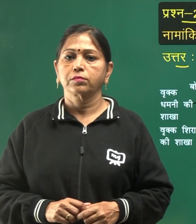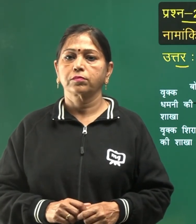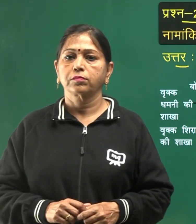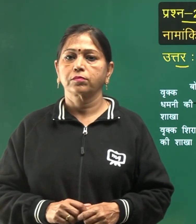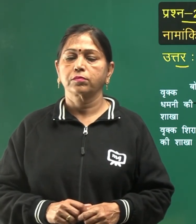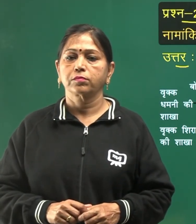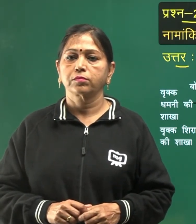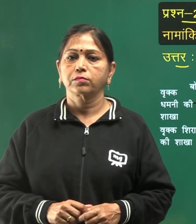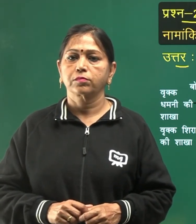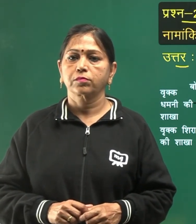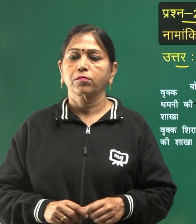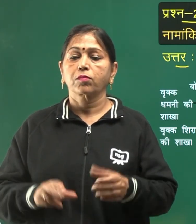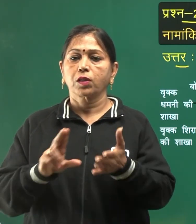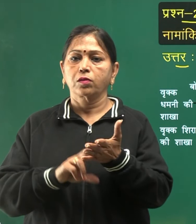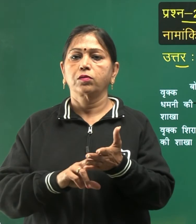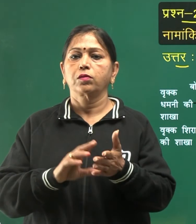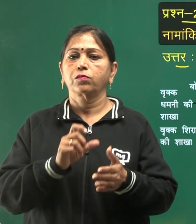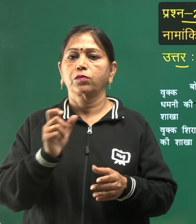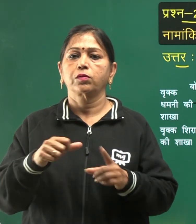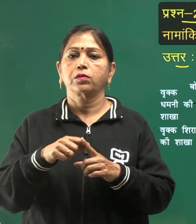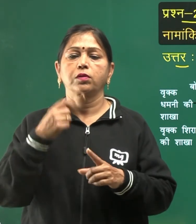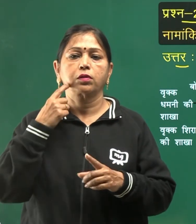नेफ्रॉन वक्राणु का नामांकित चित्र